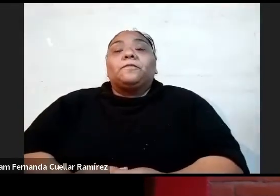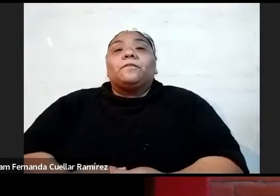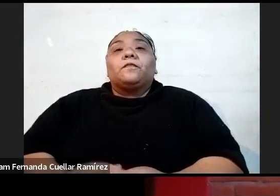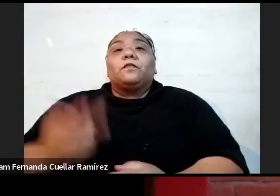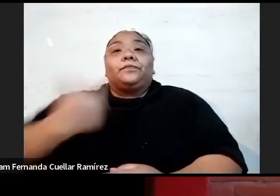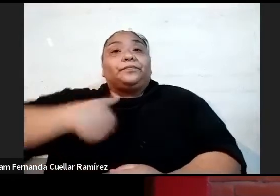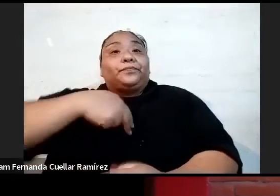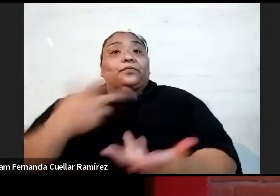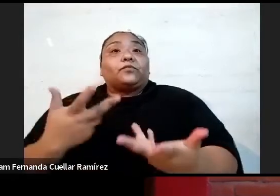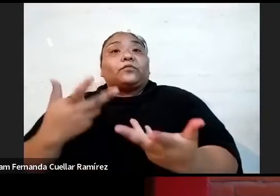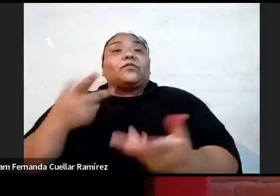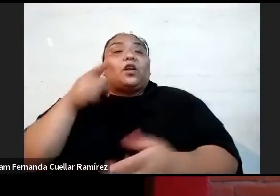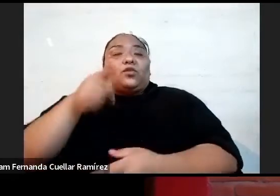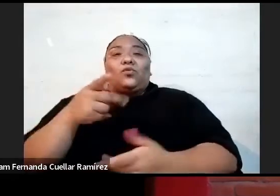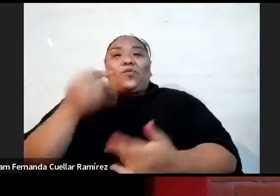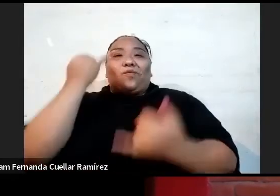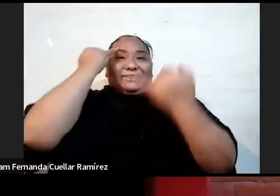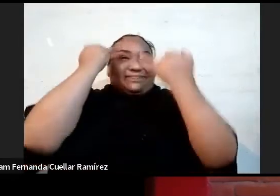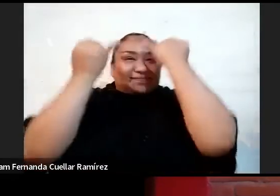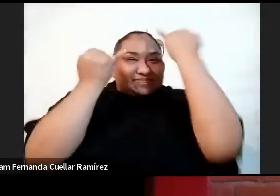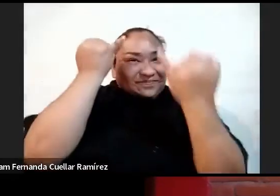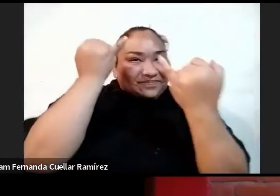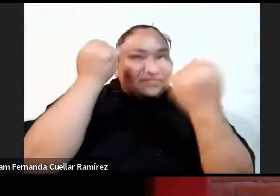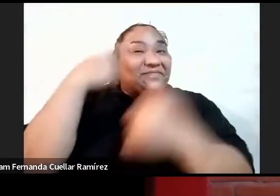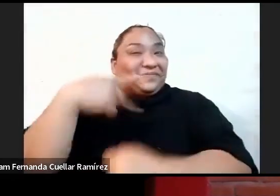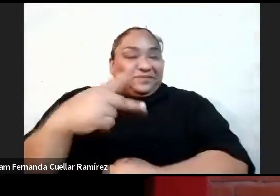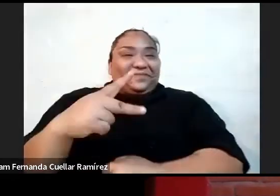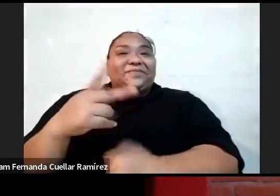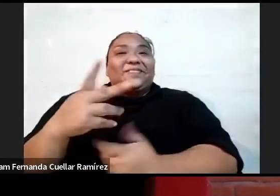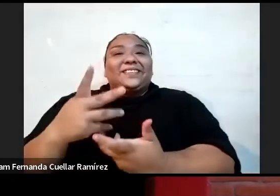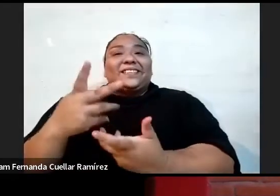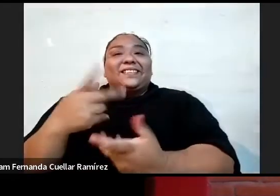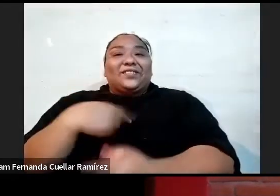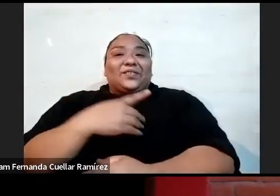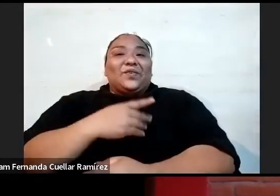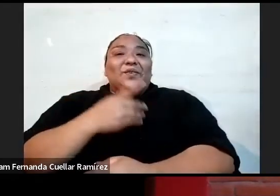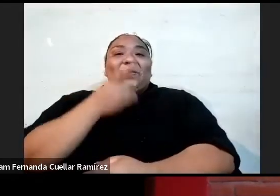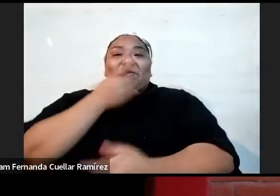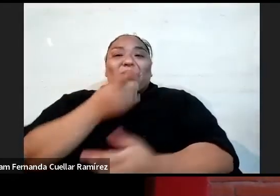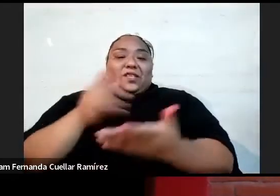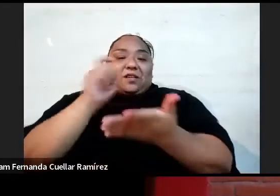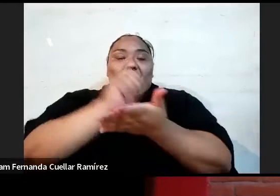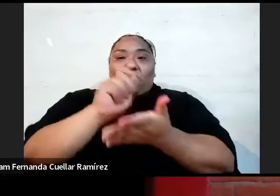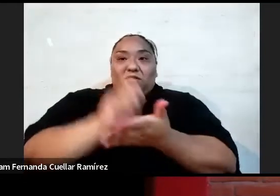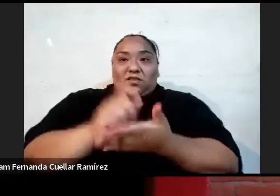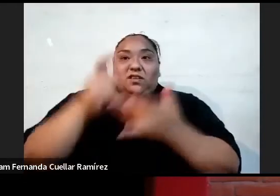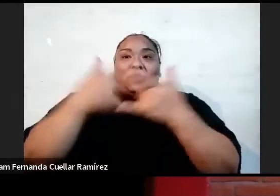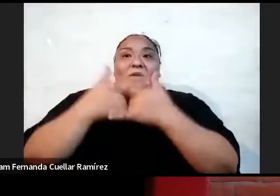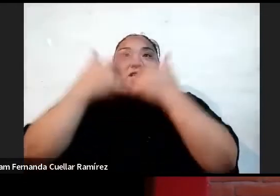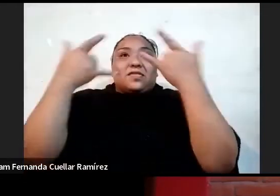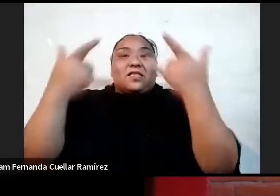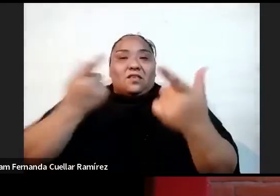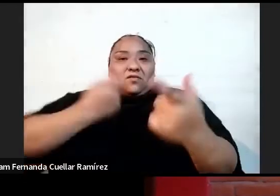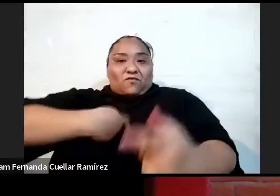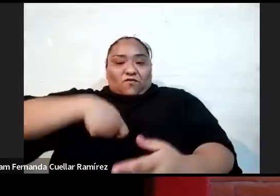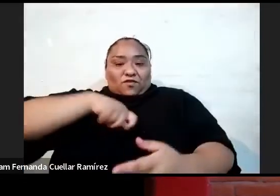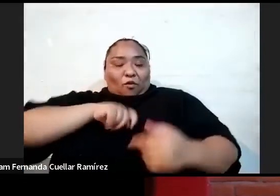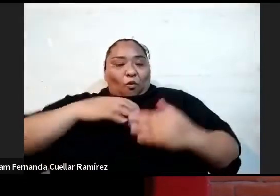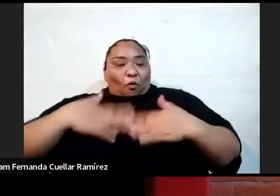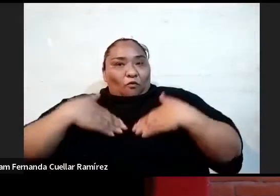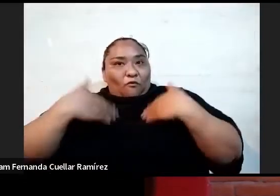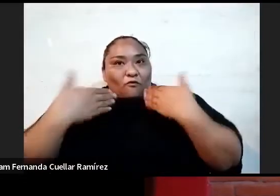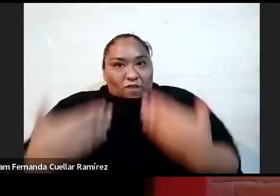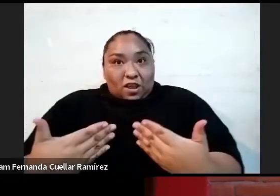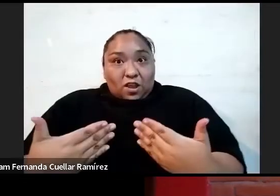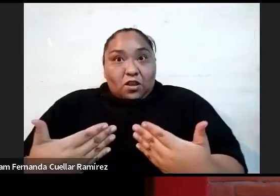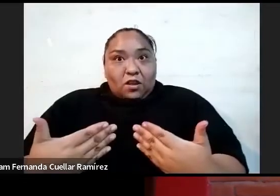la creación. Porque bueno, dice que escribes poesía autoconfesional y cuentos de terror.